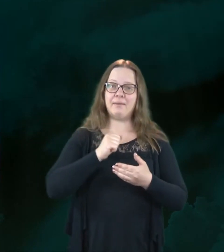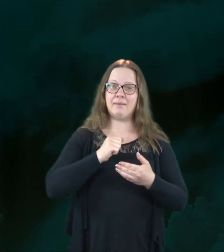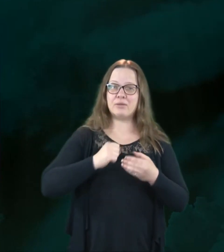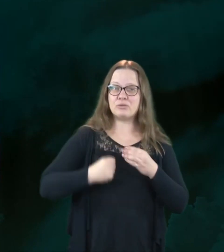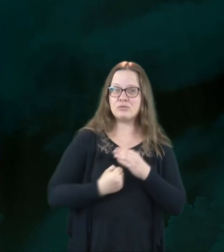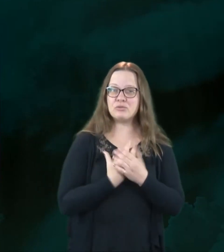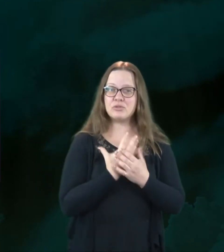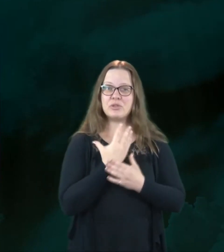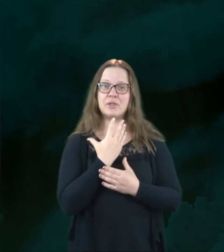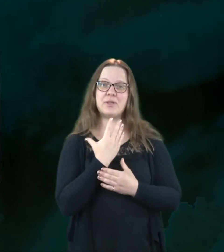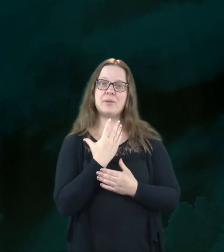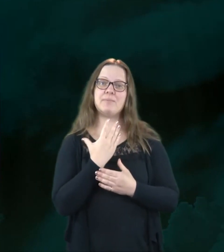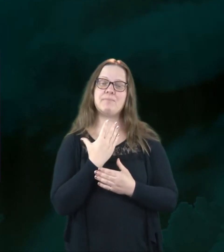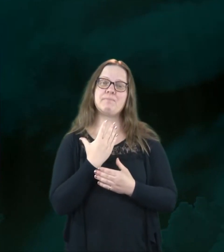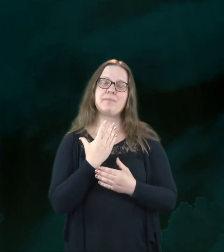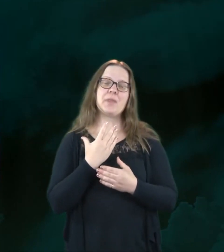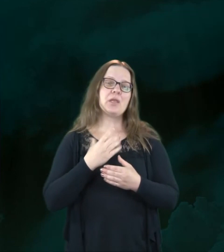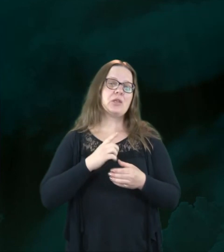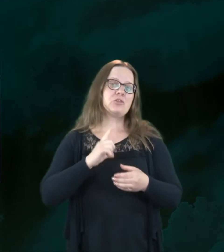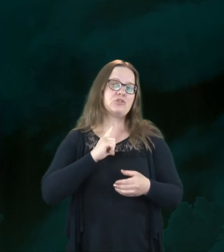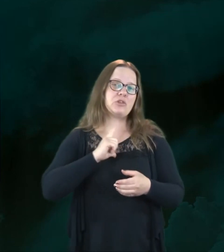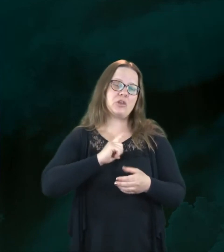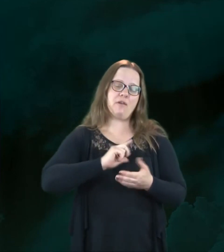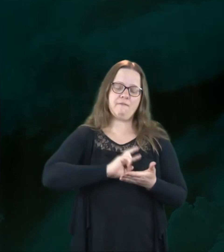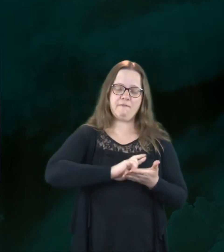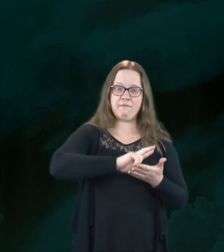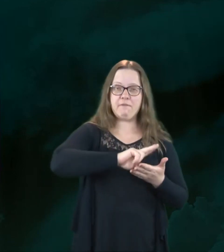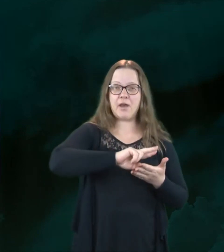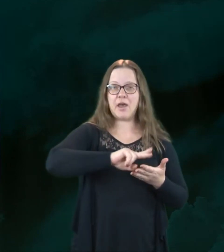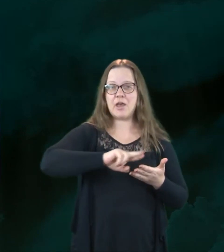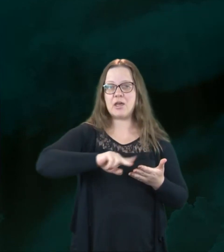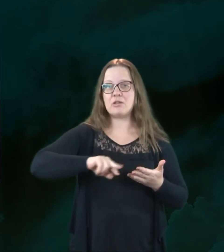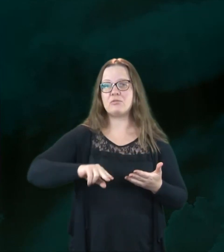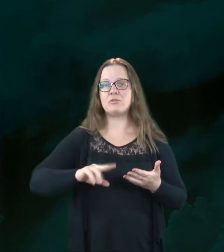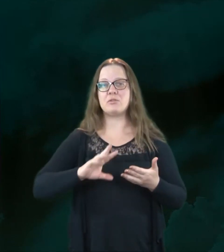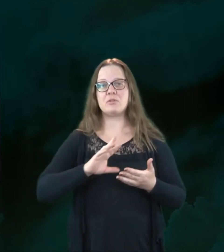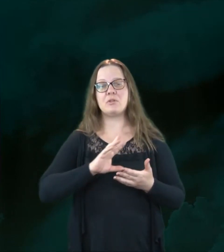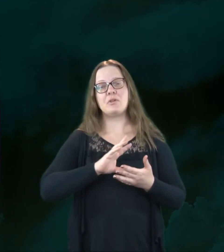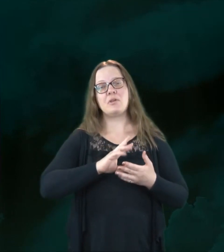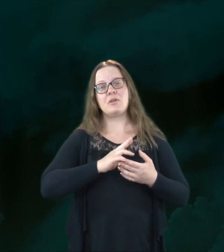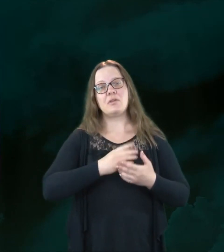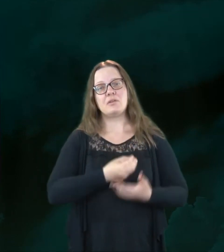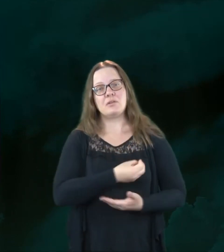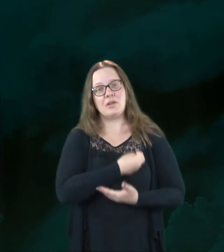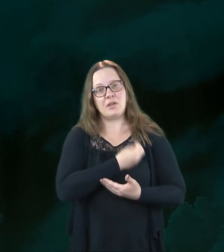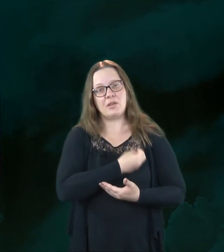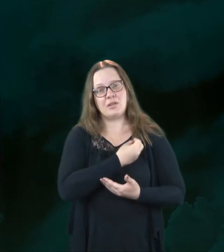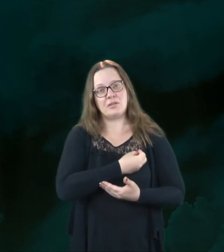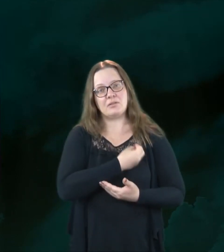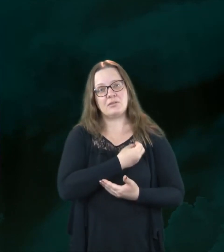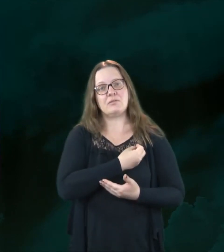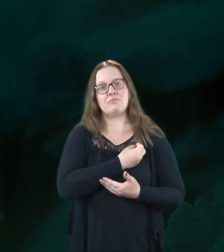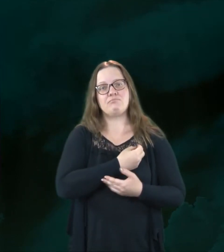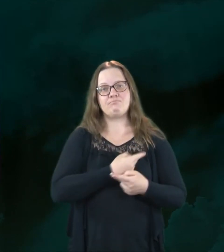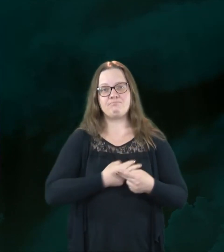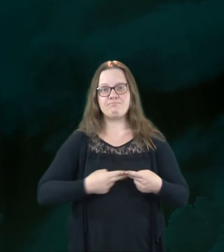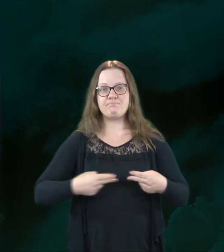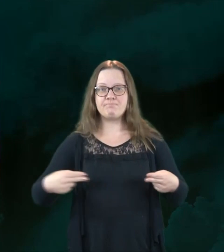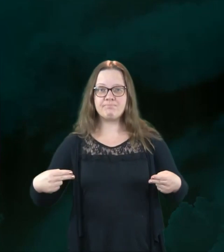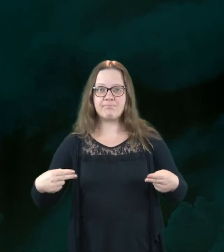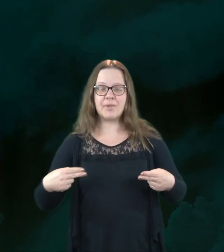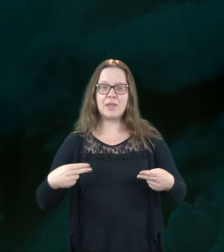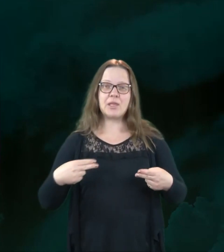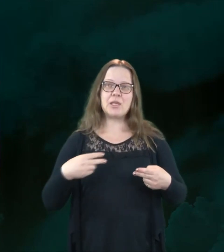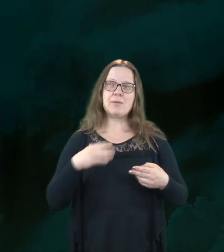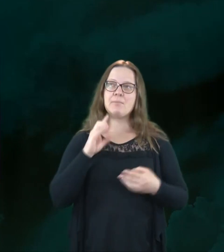e Deus então teve que julgar a terra com as águas do juízo. Portanto, essas criaturas foram